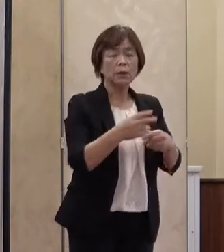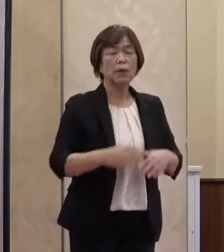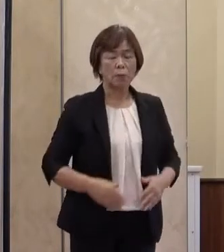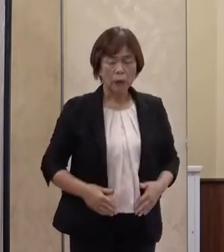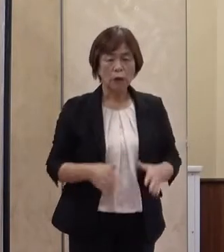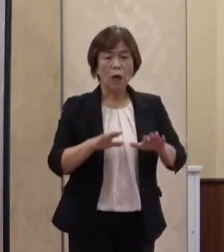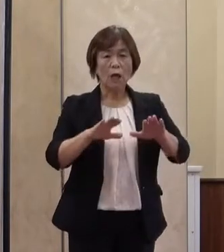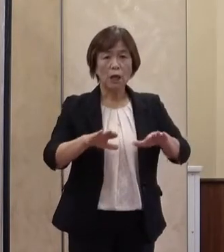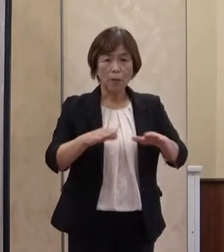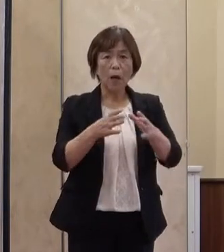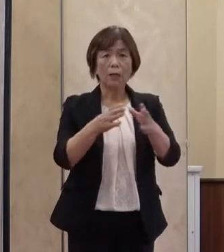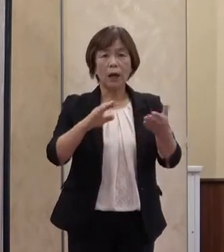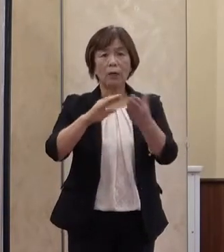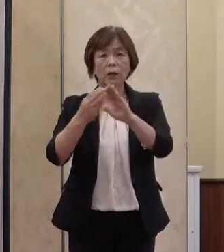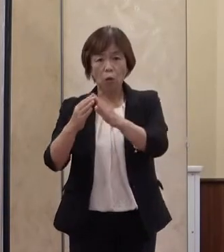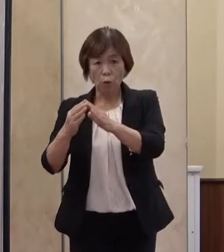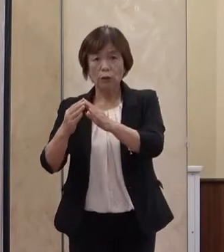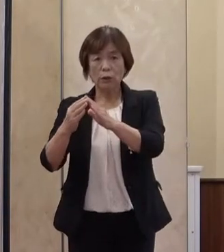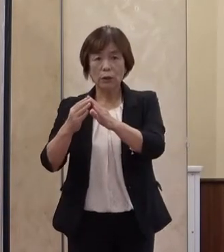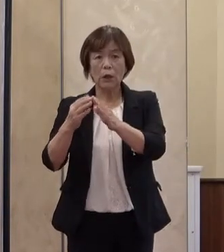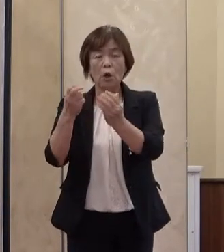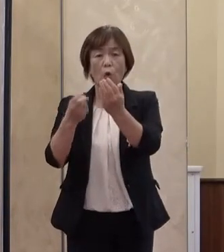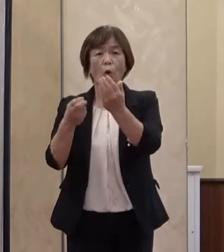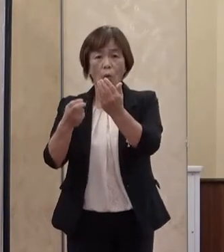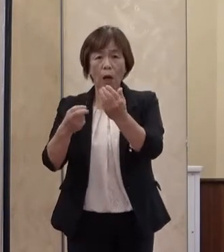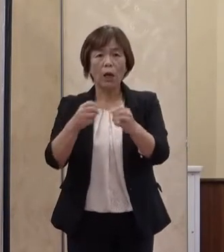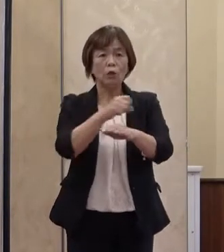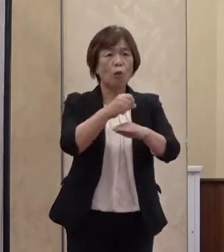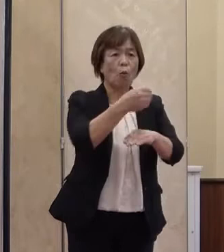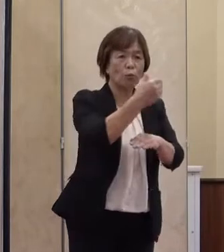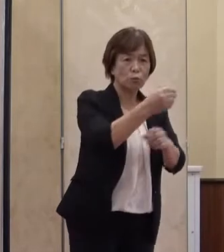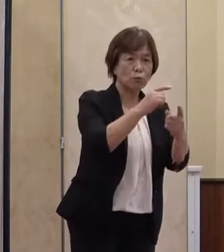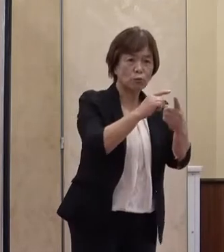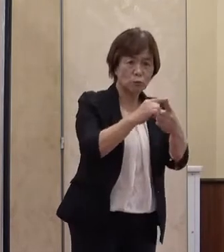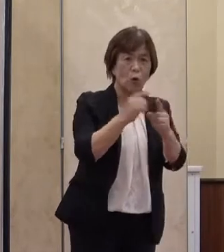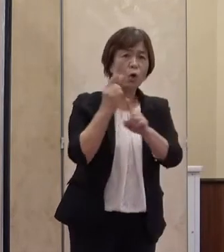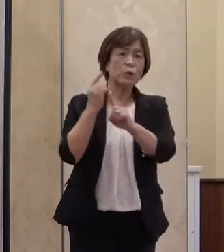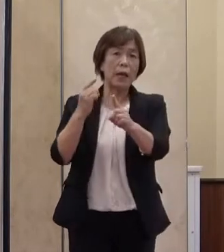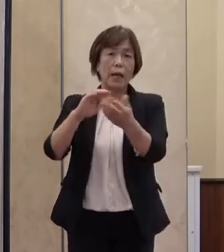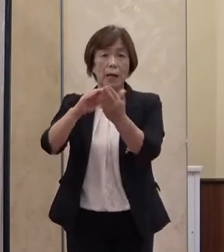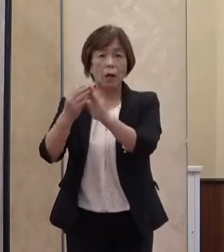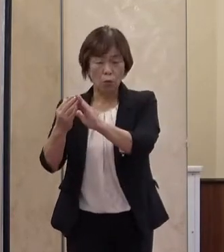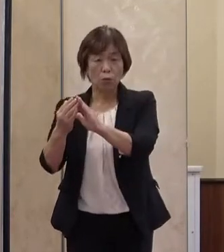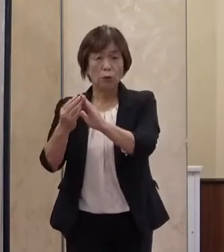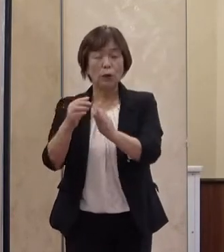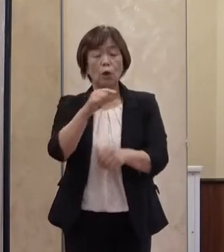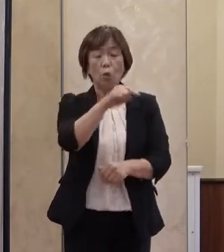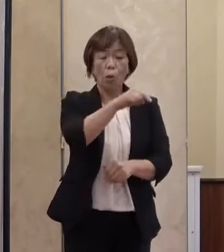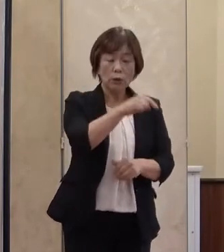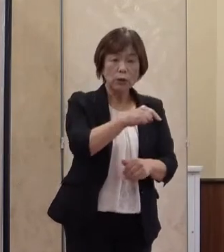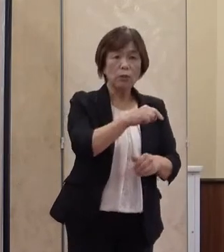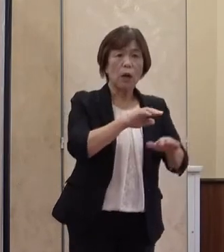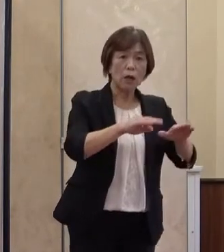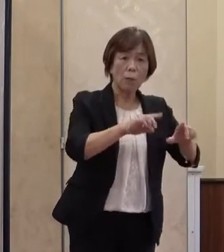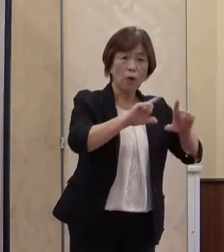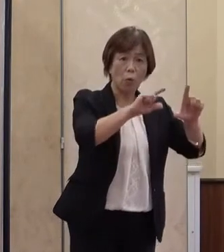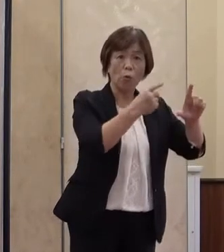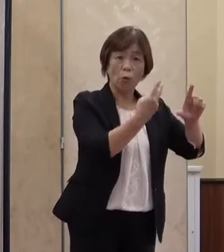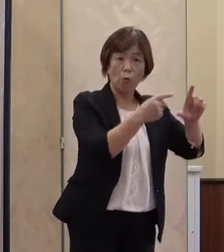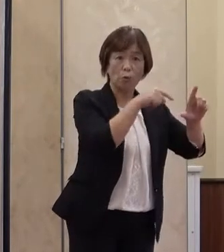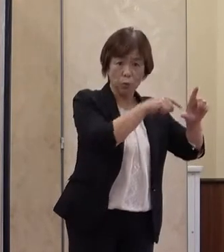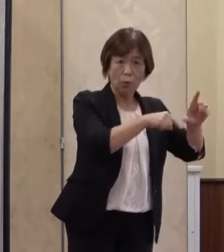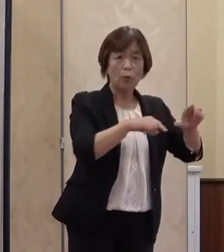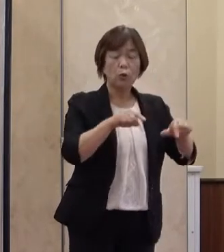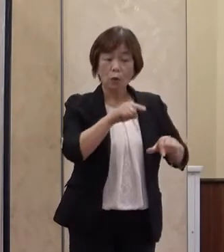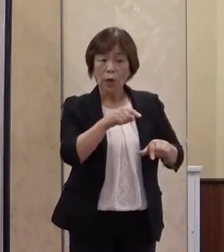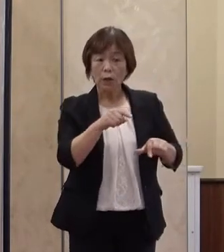上は2つあって、政令指定制度とこの特区制度があるわけですけども、特区制度を採用しているのは東京都のみということですが、大阪も特区制度を採用